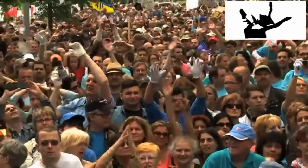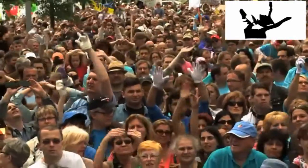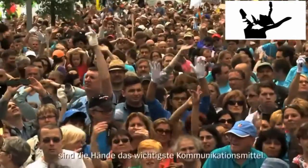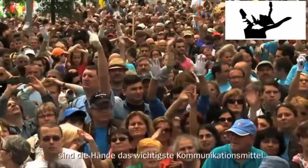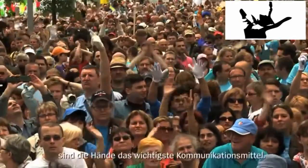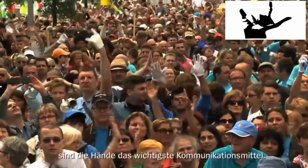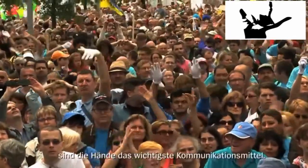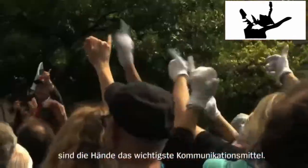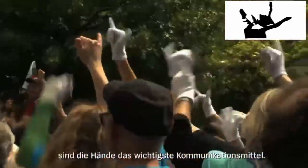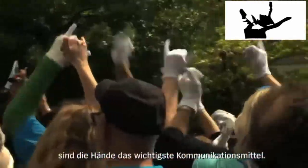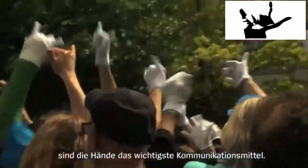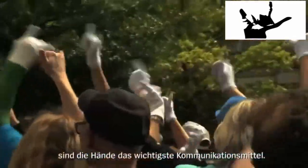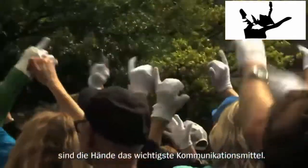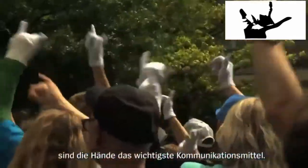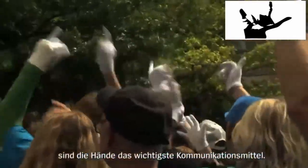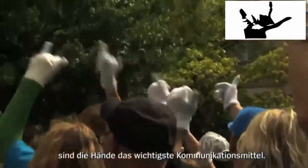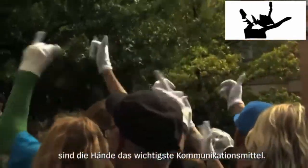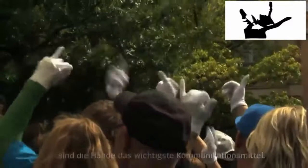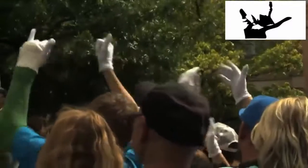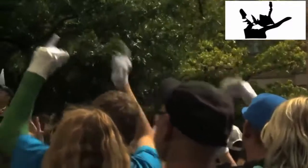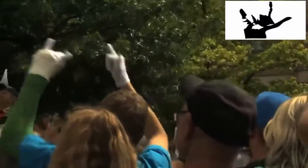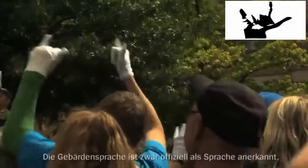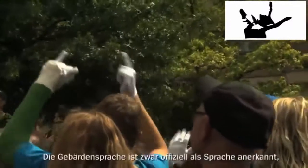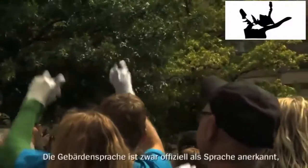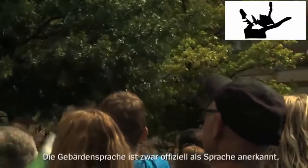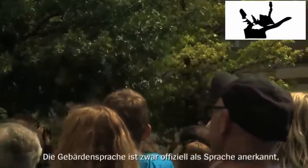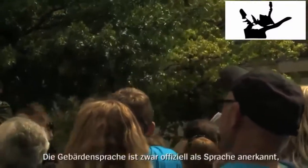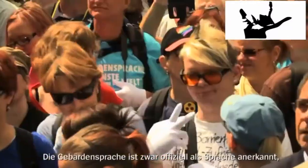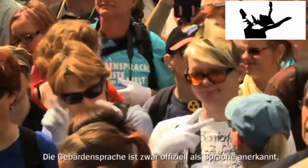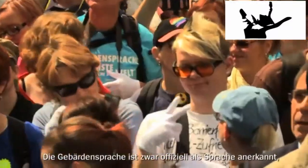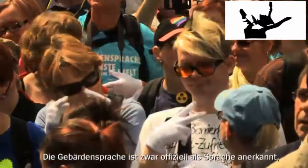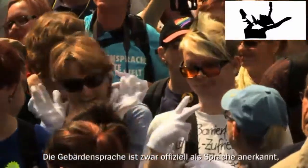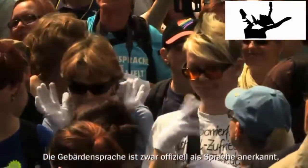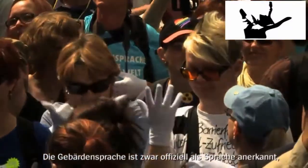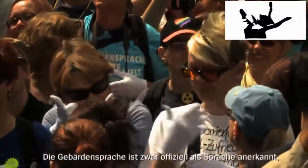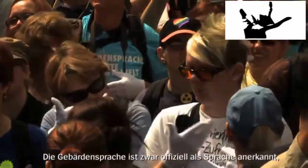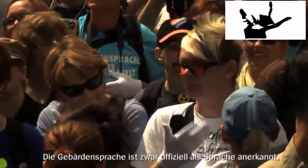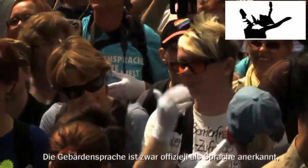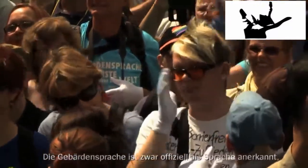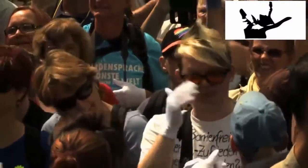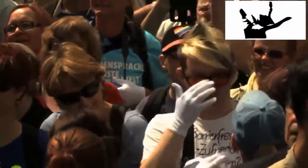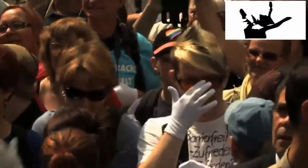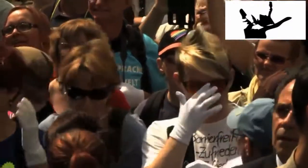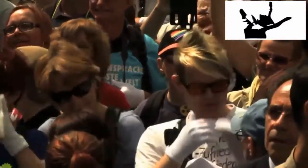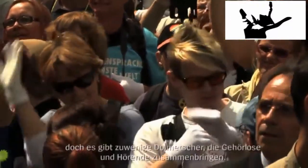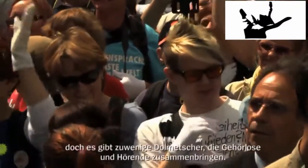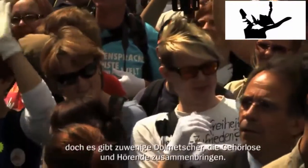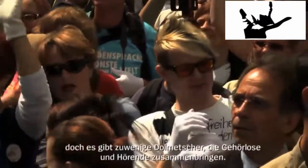sind die Hände das wichtigste Kommunikationsmittel. Die Gebärdensprache ist zwar offiziell als Sprache anerkannt, doch es gibt zu wenige